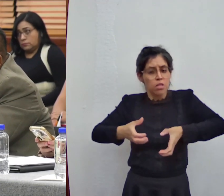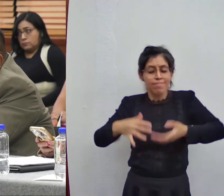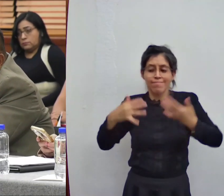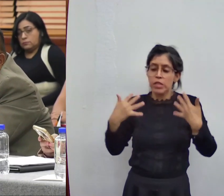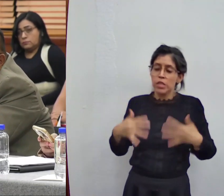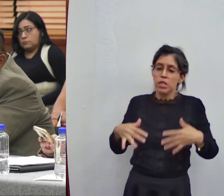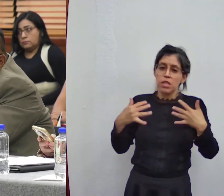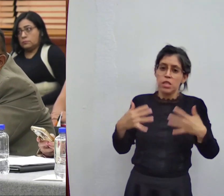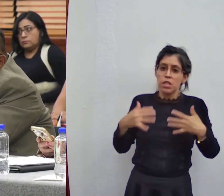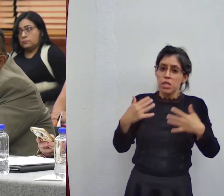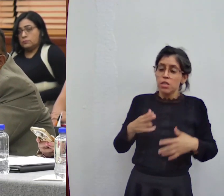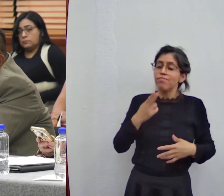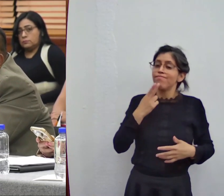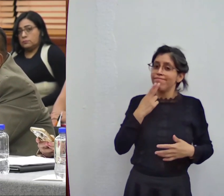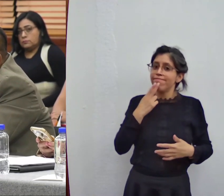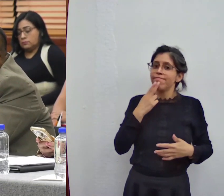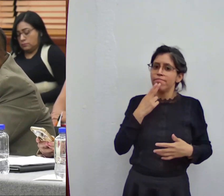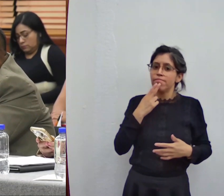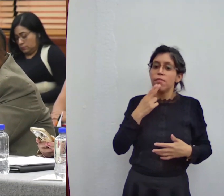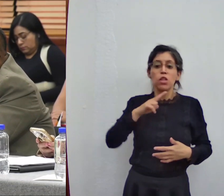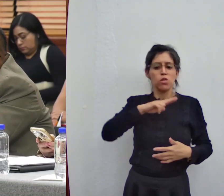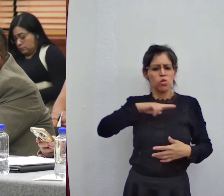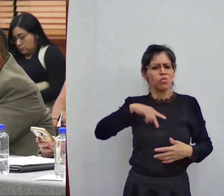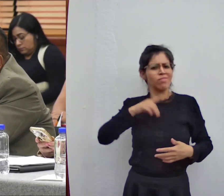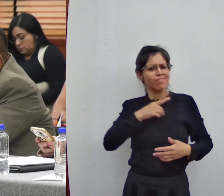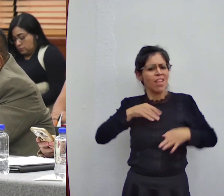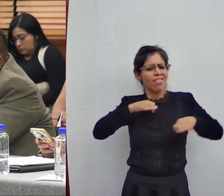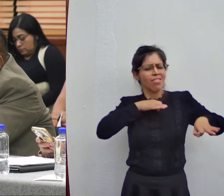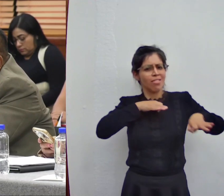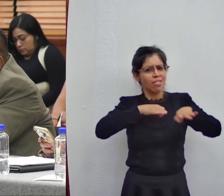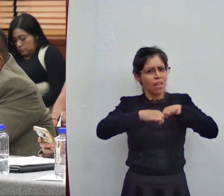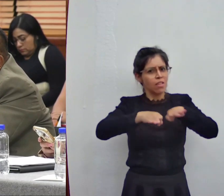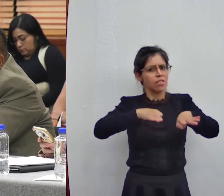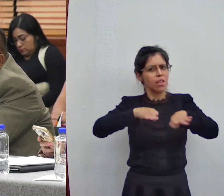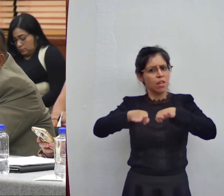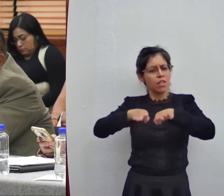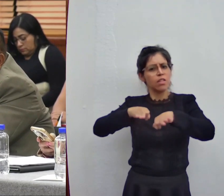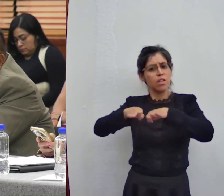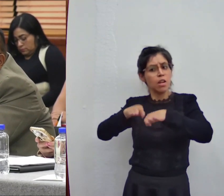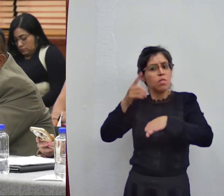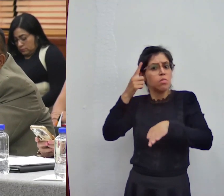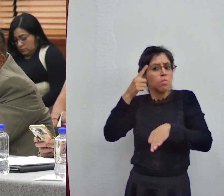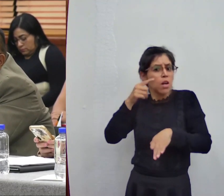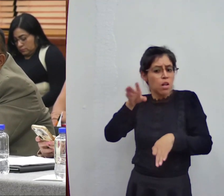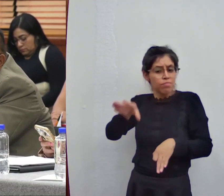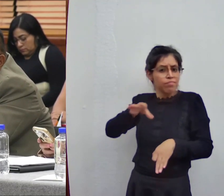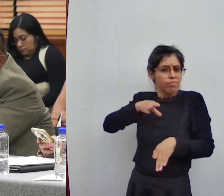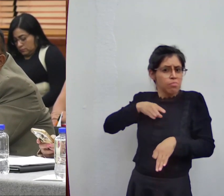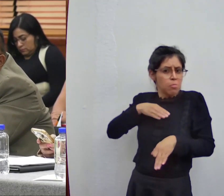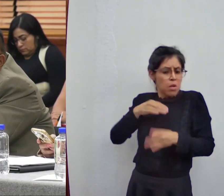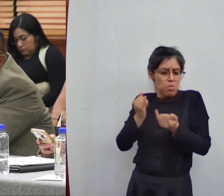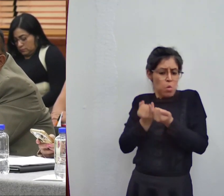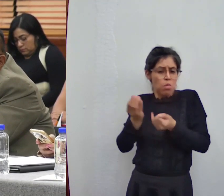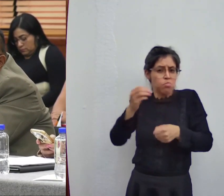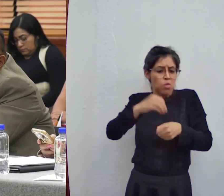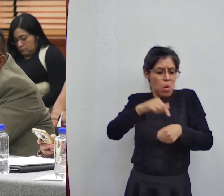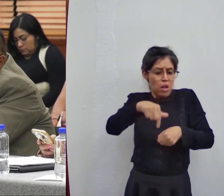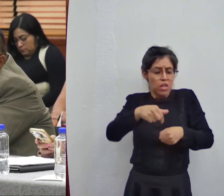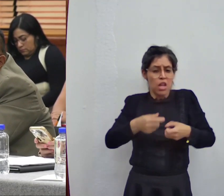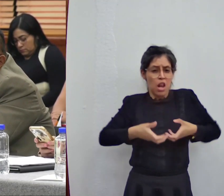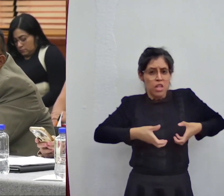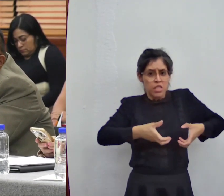por ese lado, vinculamos todos los aspectos, lo manejamos como recursos